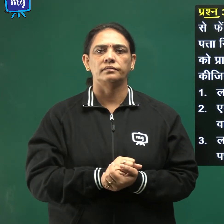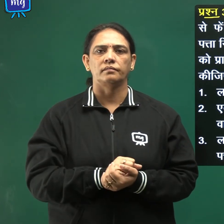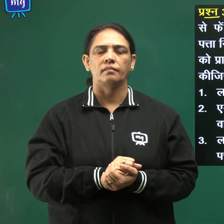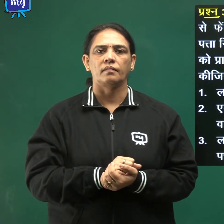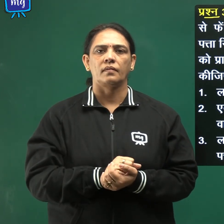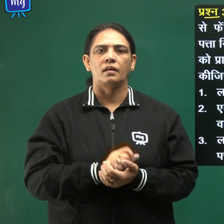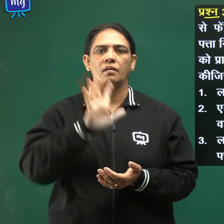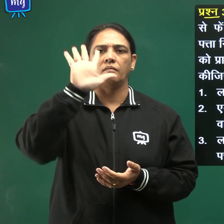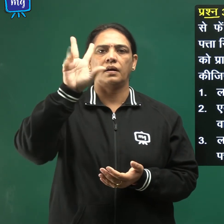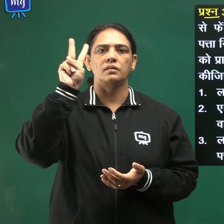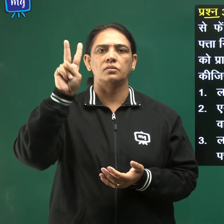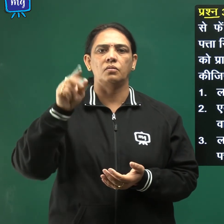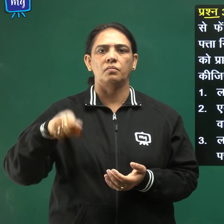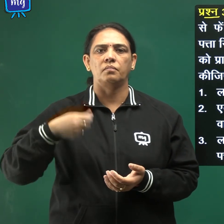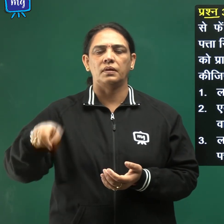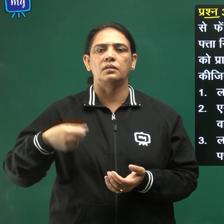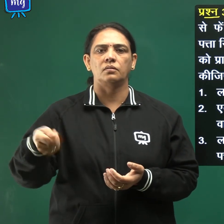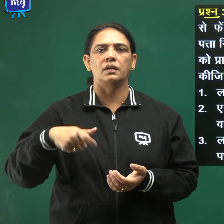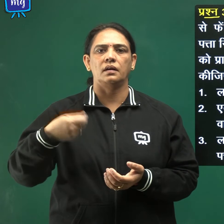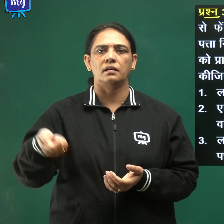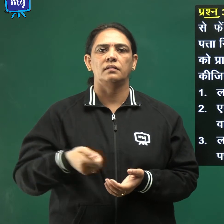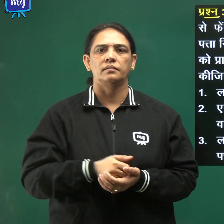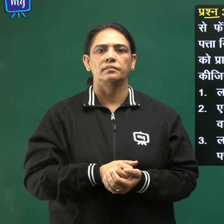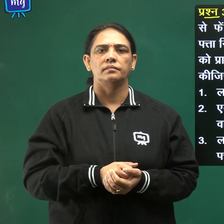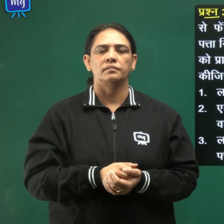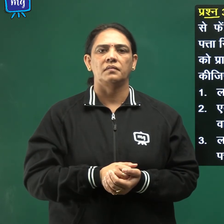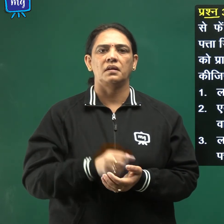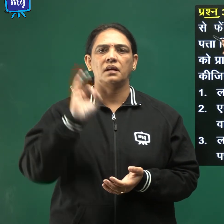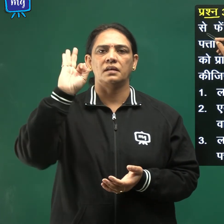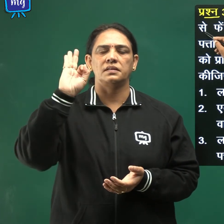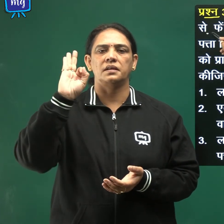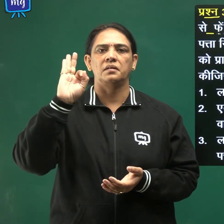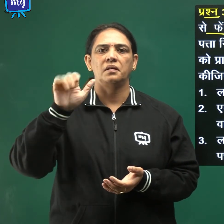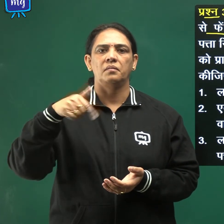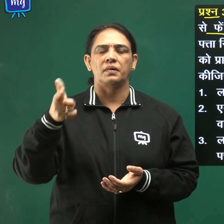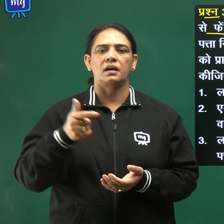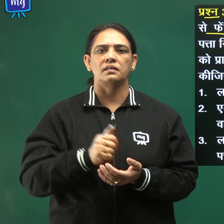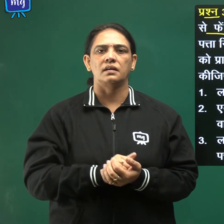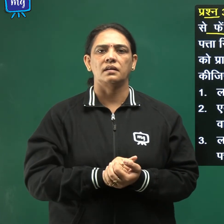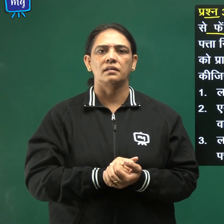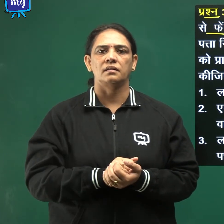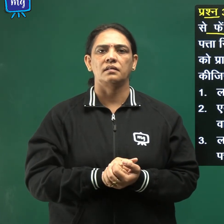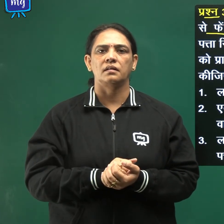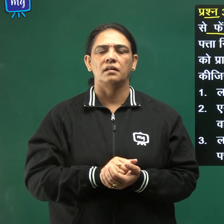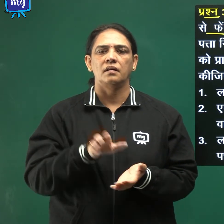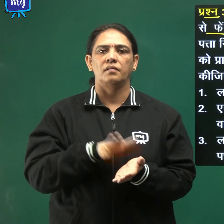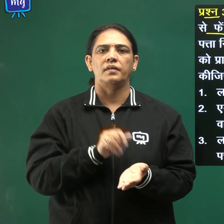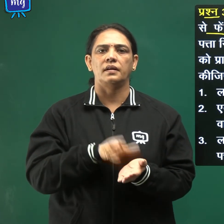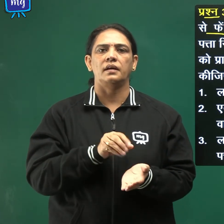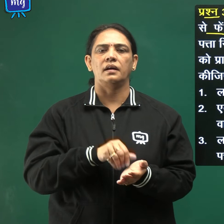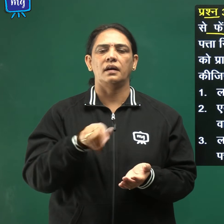में 52 पत्तों की को अच्छी प्रकार से फैटी